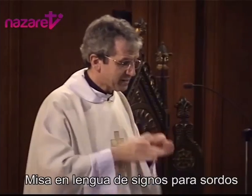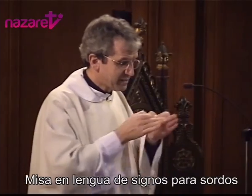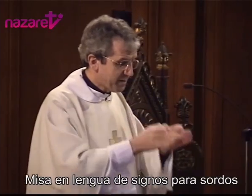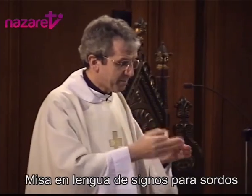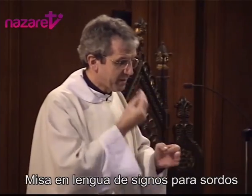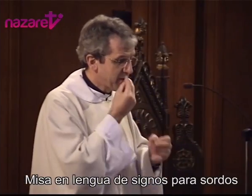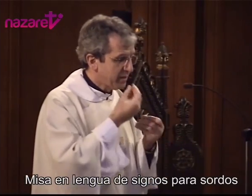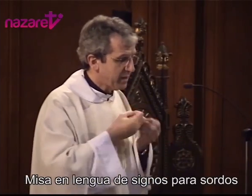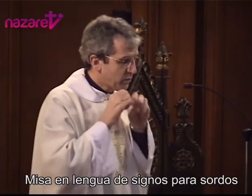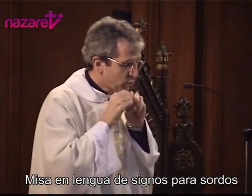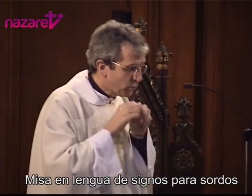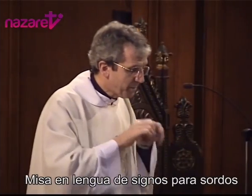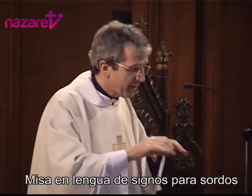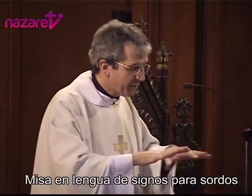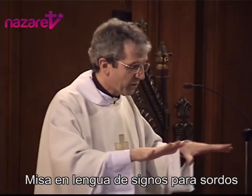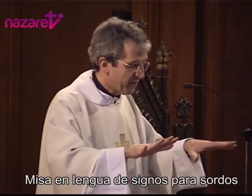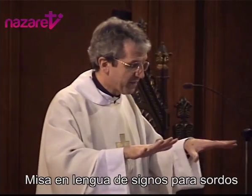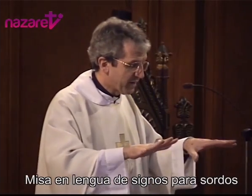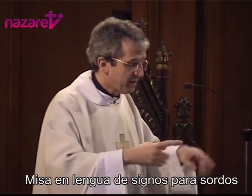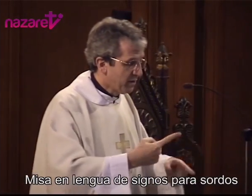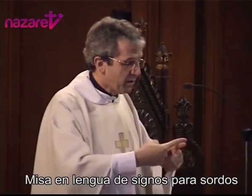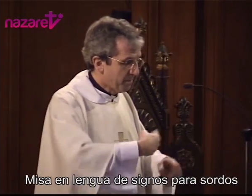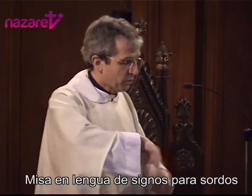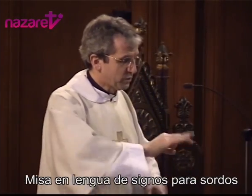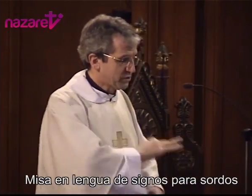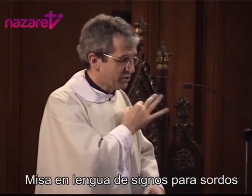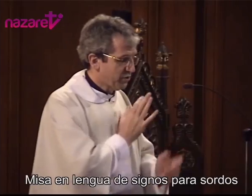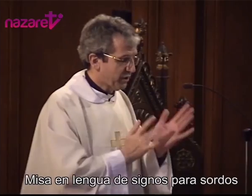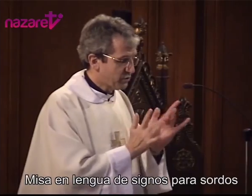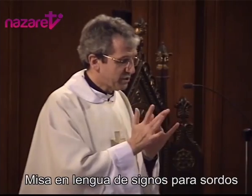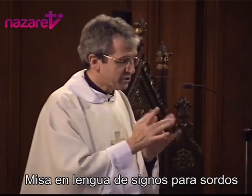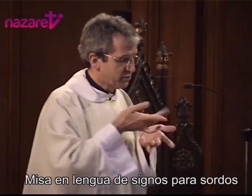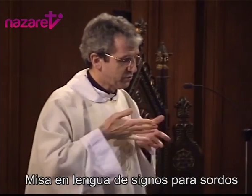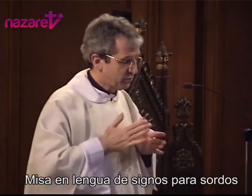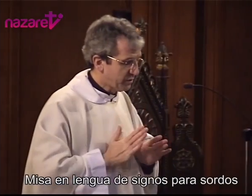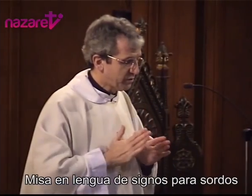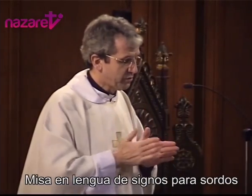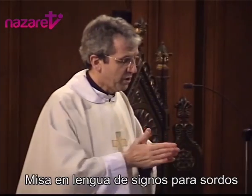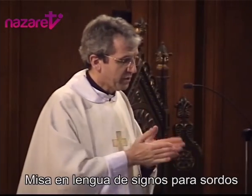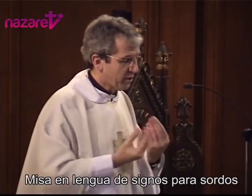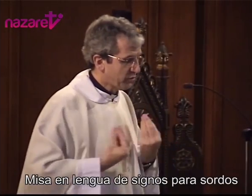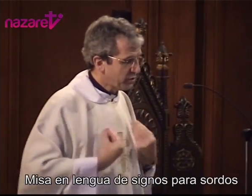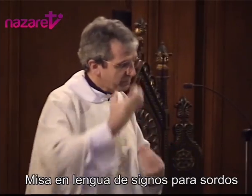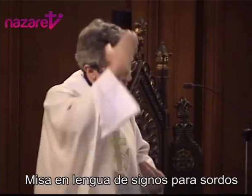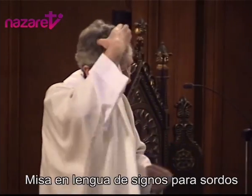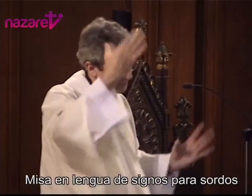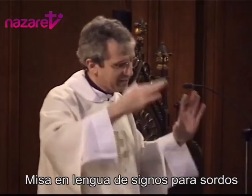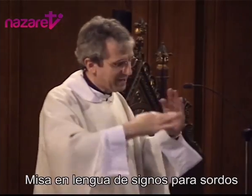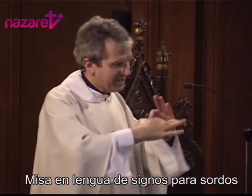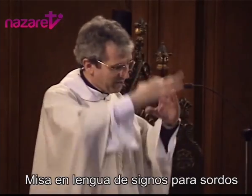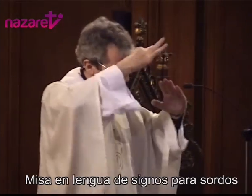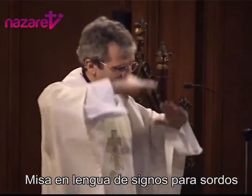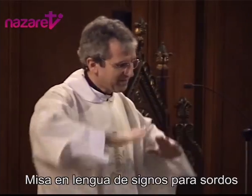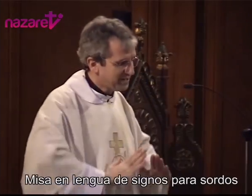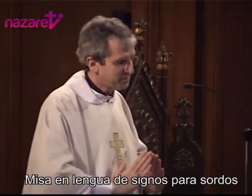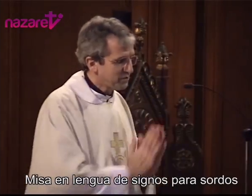perseverar siempre en tu benevolencia. Por nuestro Señor Jesucristo, tu Hijo, que contigo vive y reina en